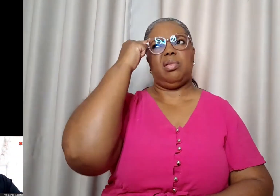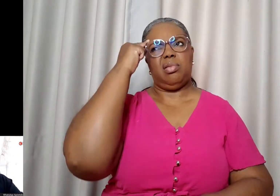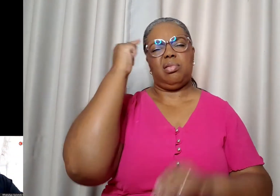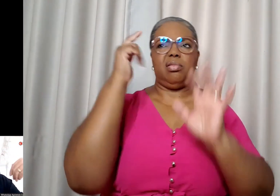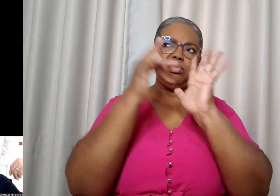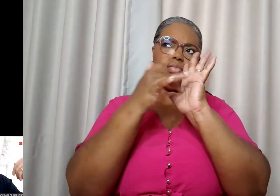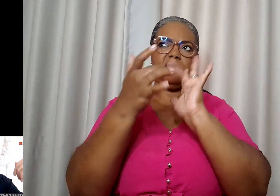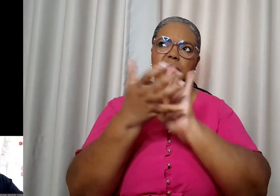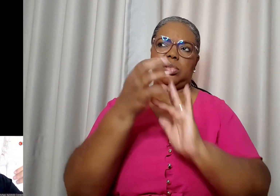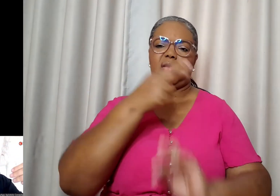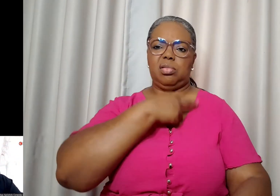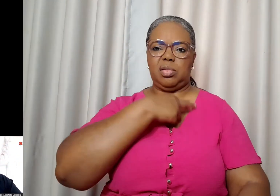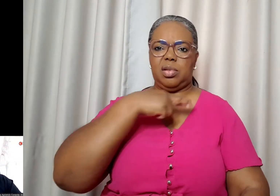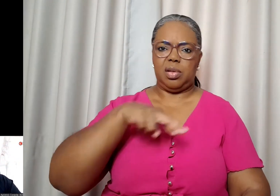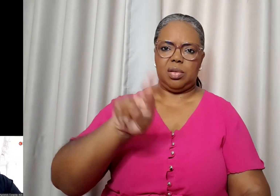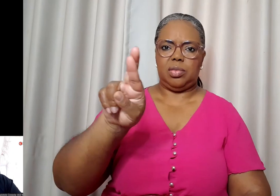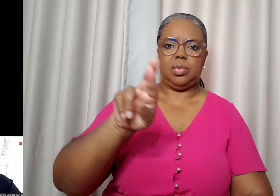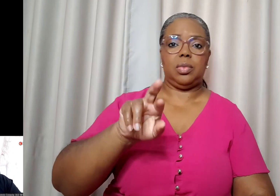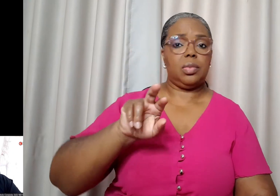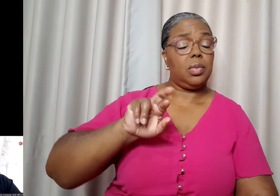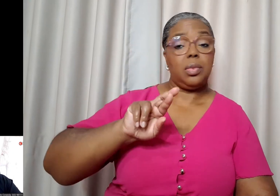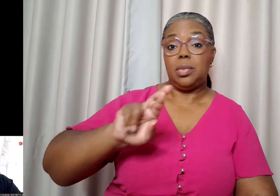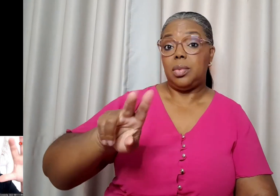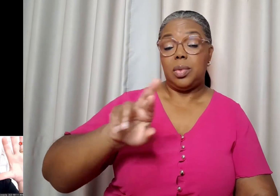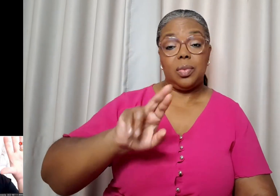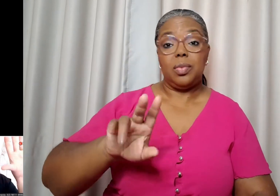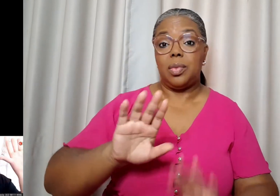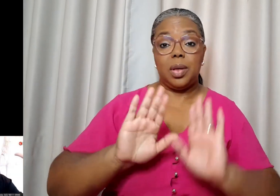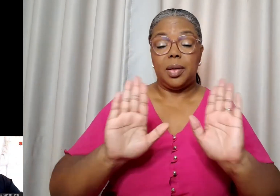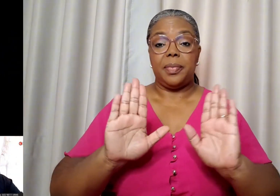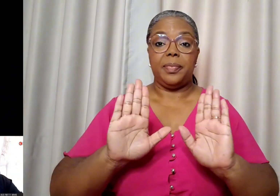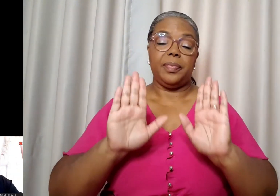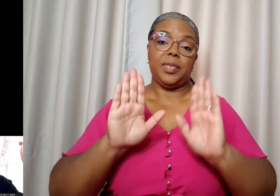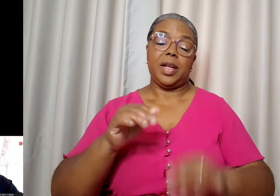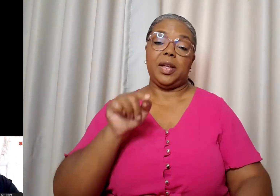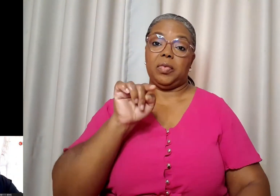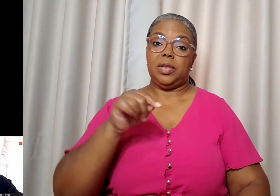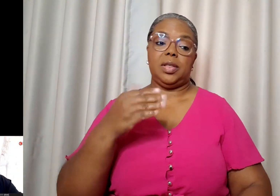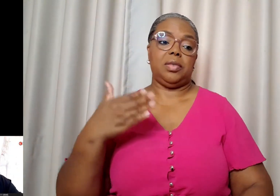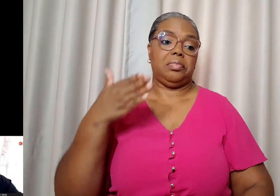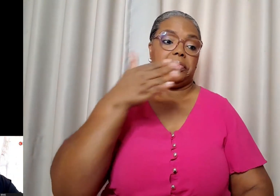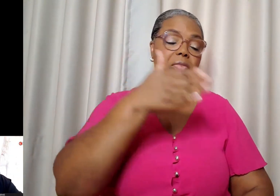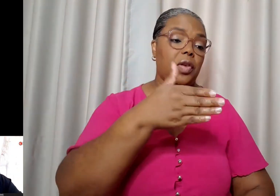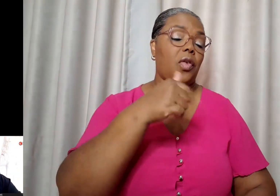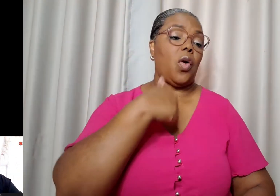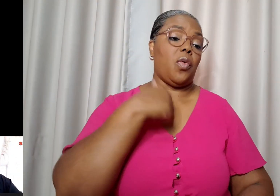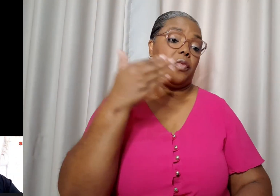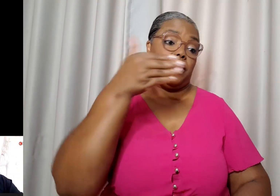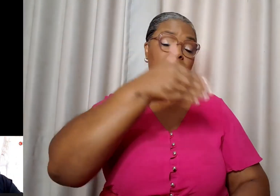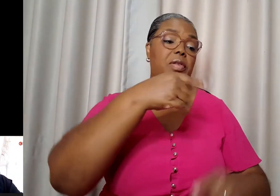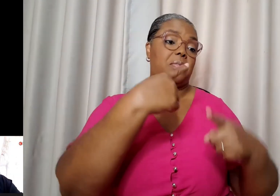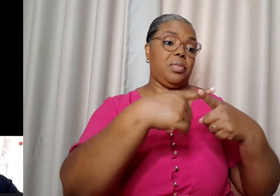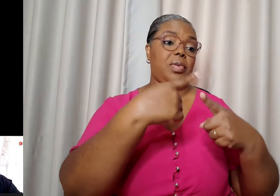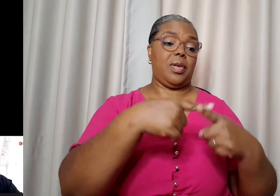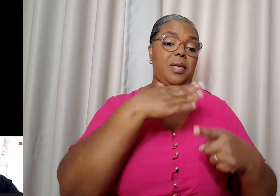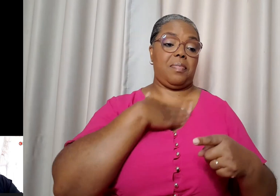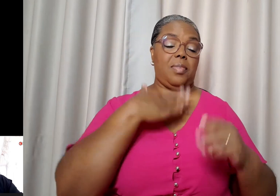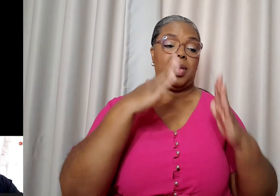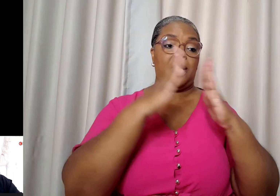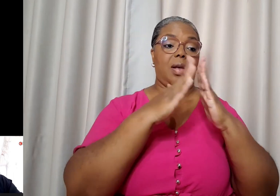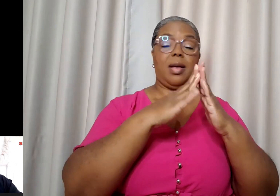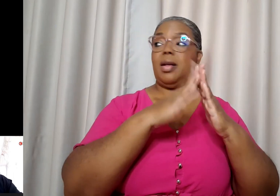chega lá e diz: olha, eu estou aqui porque eu quero fazer um móvel para minha casa. E era Jesus te atendendo.